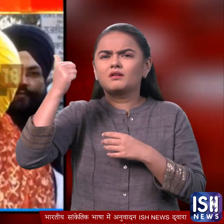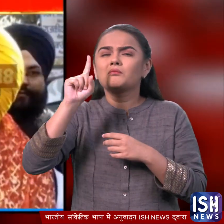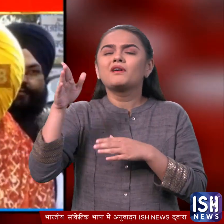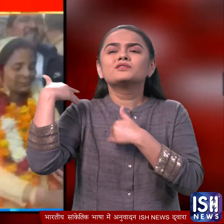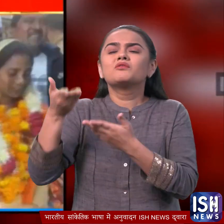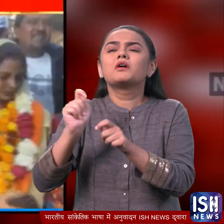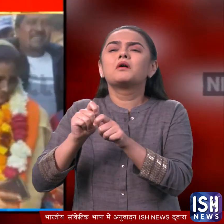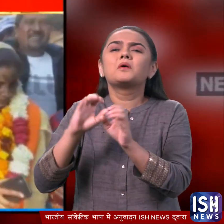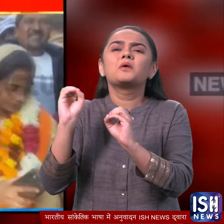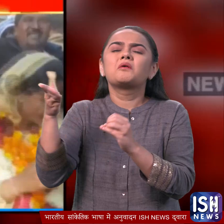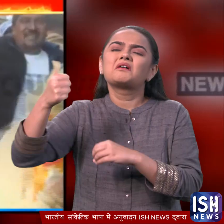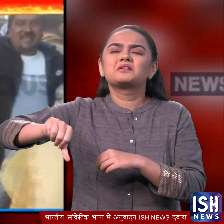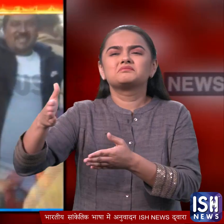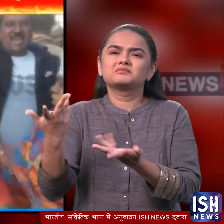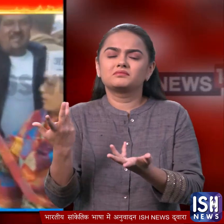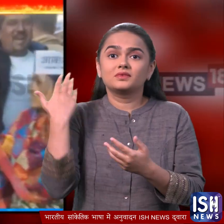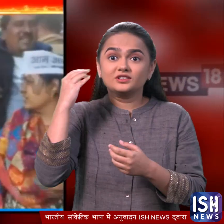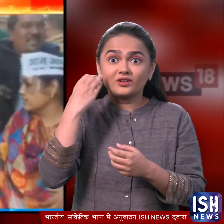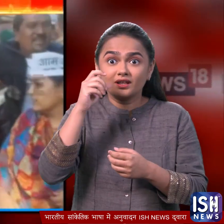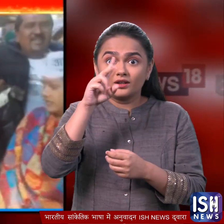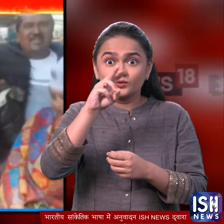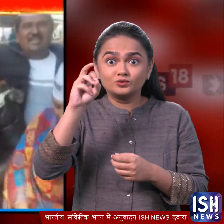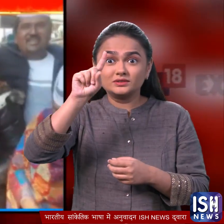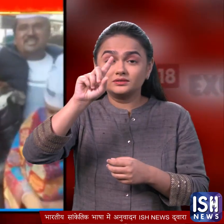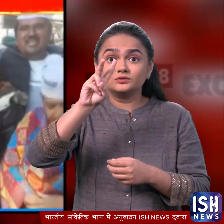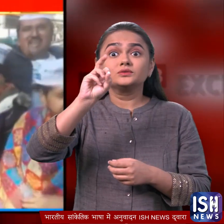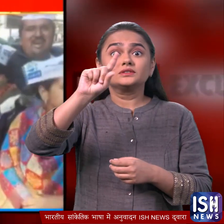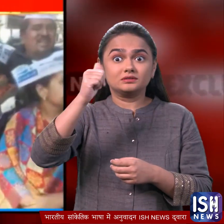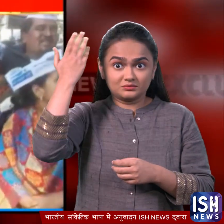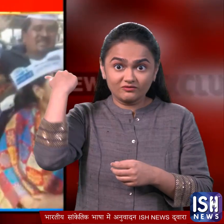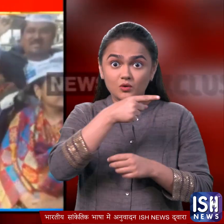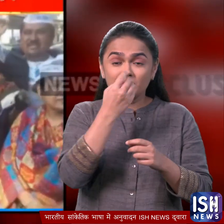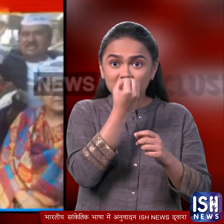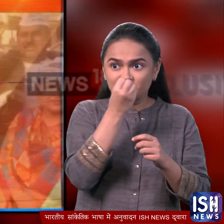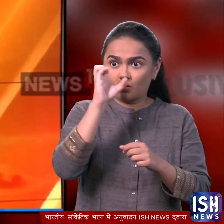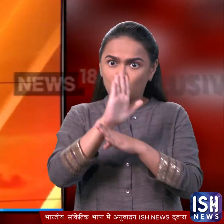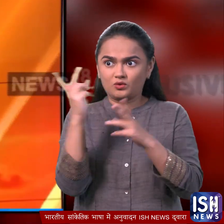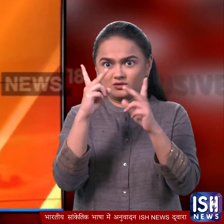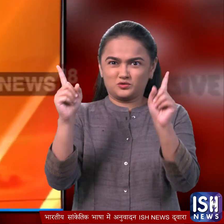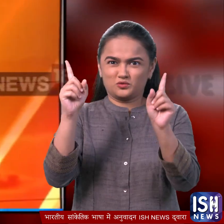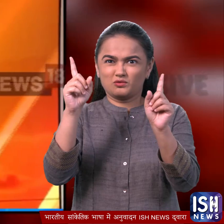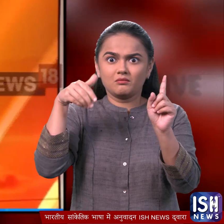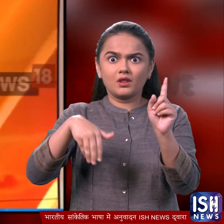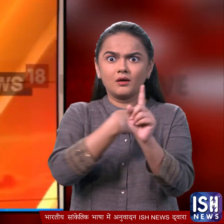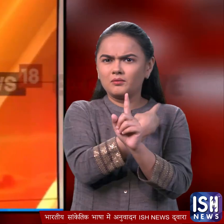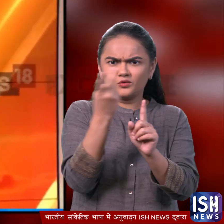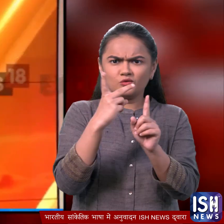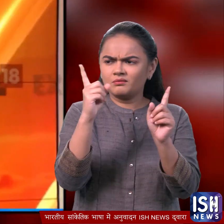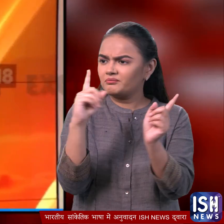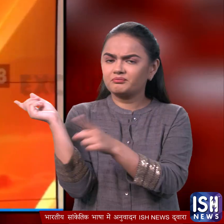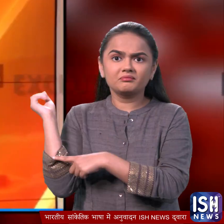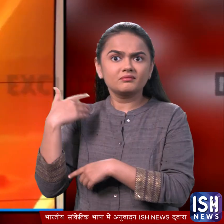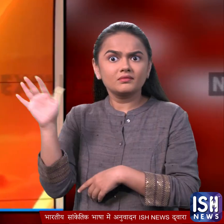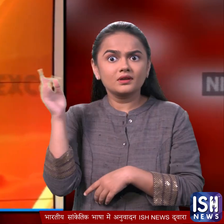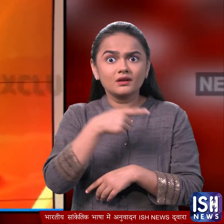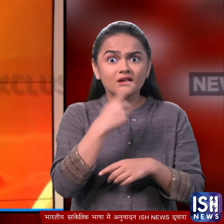काम नहीं करा। चंडीगढ़ नगर निगम के 2016 के चुनाव में बीजेपी और कांग्रेस में सीधा मुकाबला था, लेकिन इस बार सियासी समीकरण बिल्कुल अलग थे